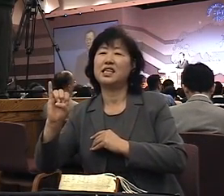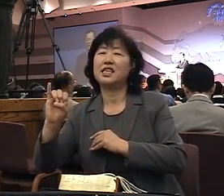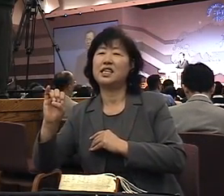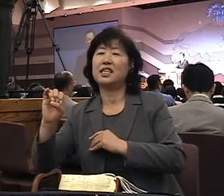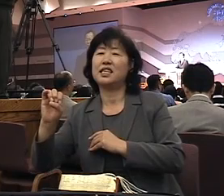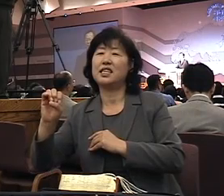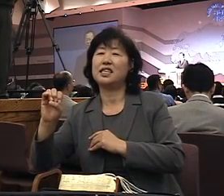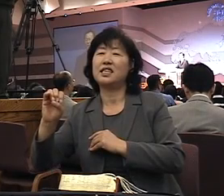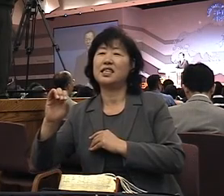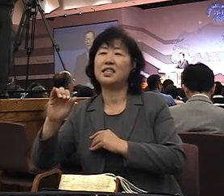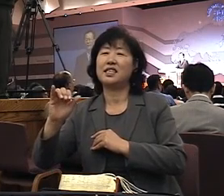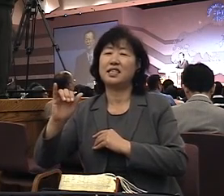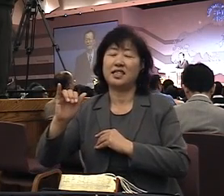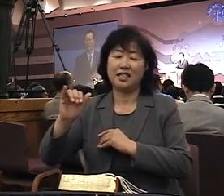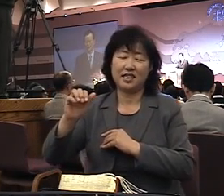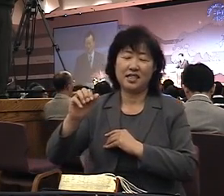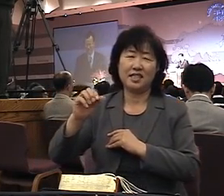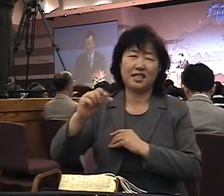아니야.